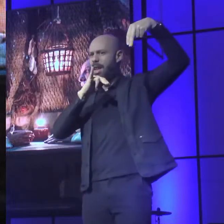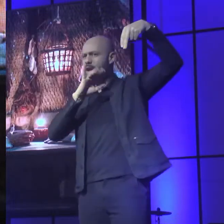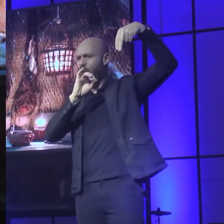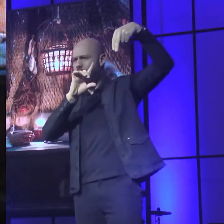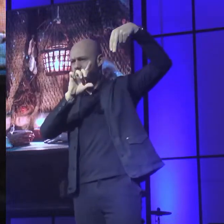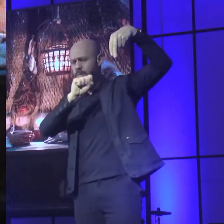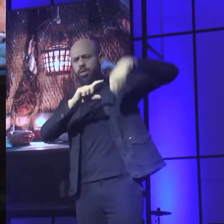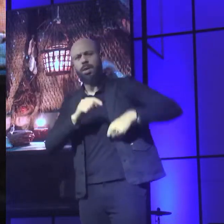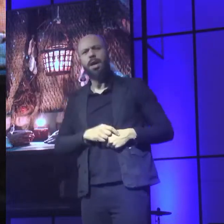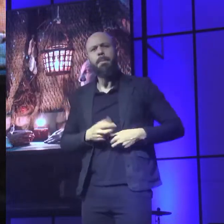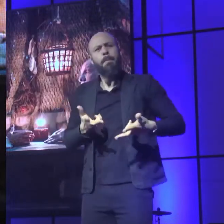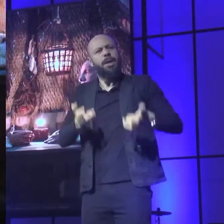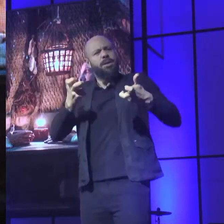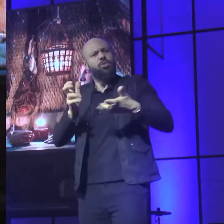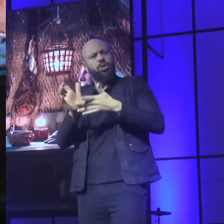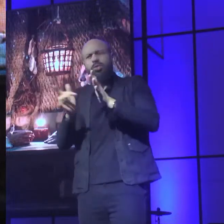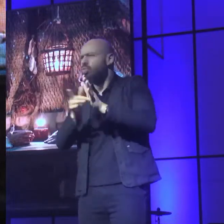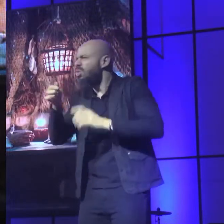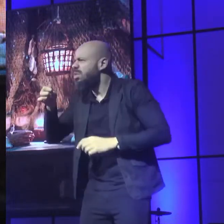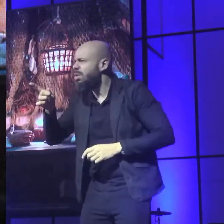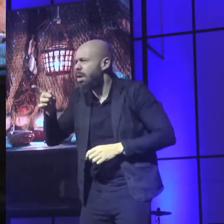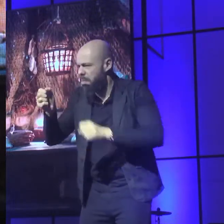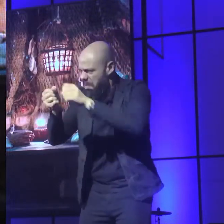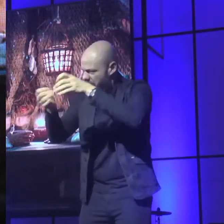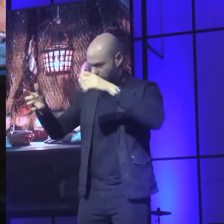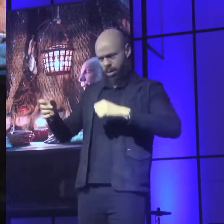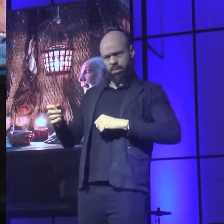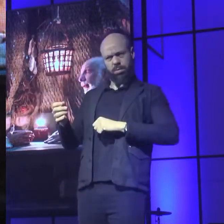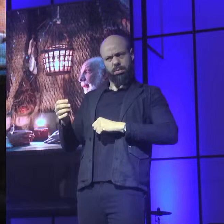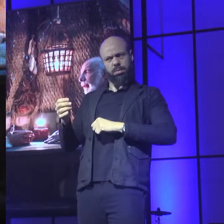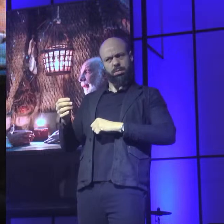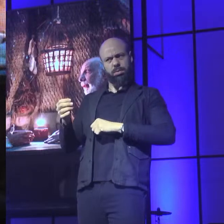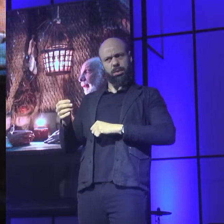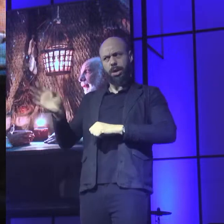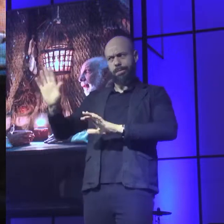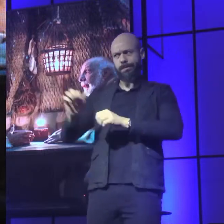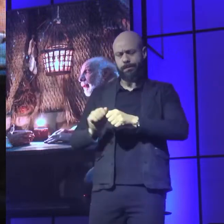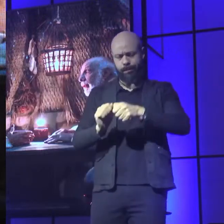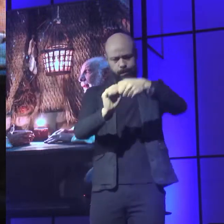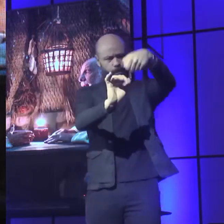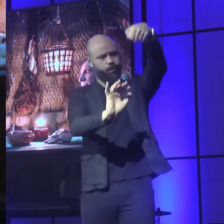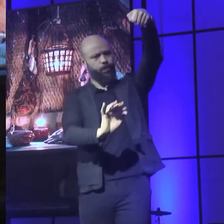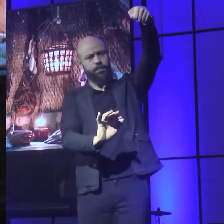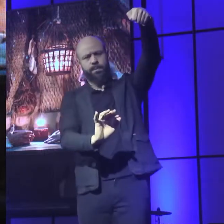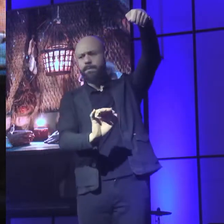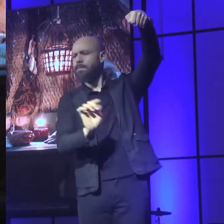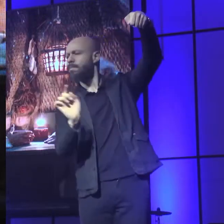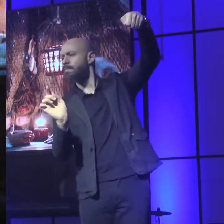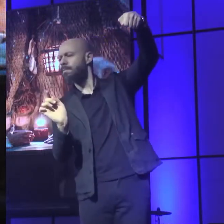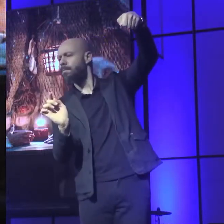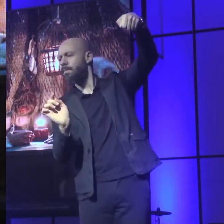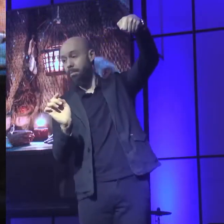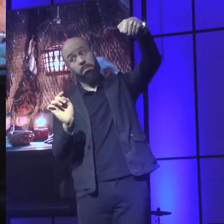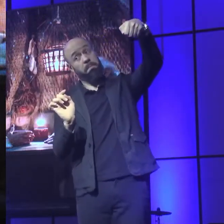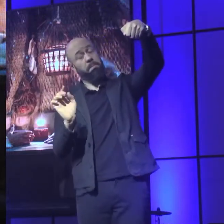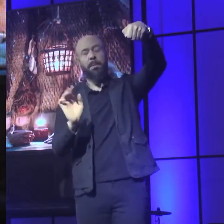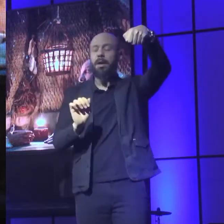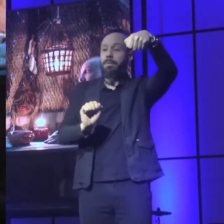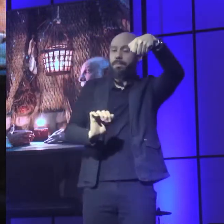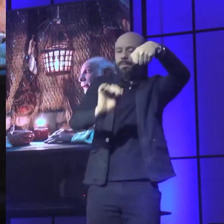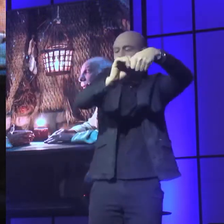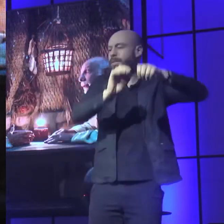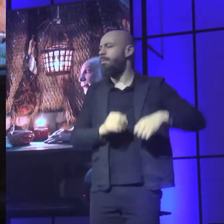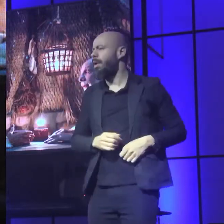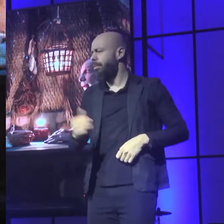ele percebe que Jesus está fazendo milagres. E ele vai então ter uma conversa com Jesus. Porque Jesus está